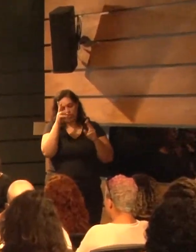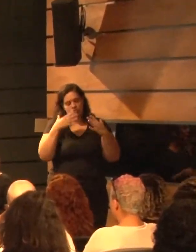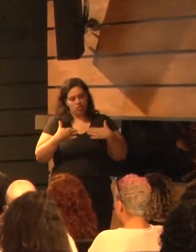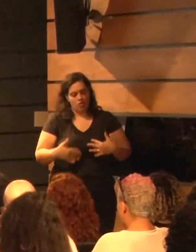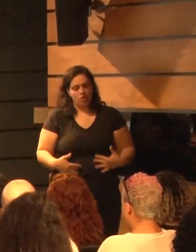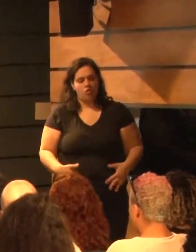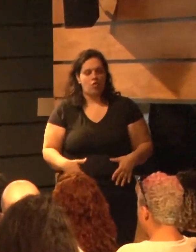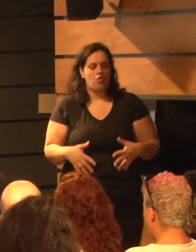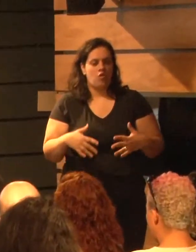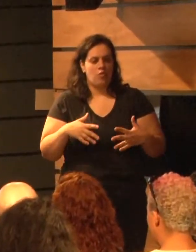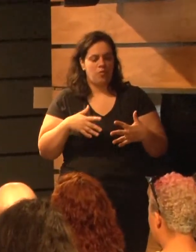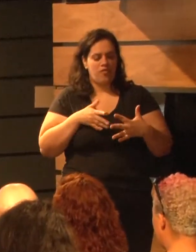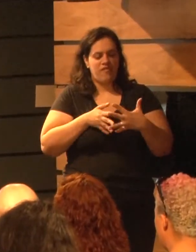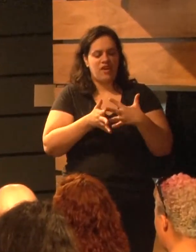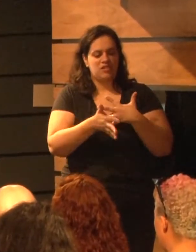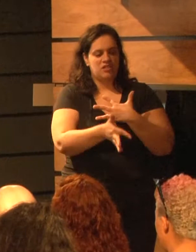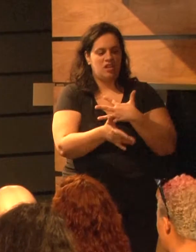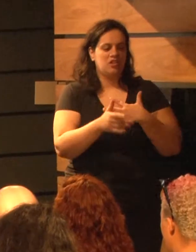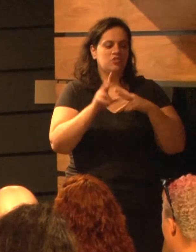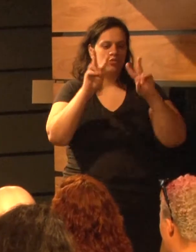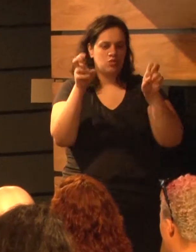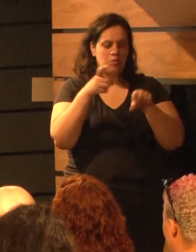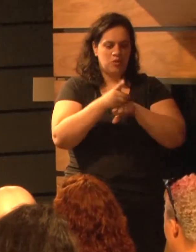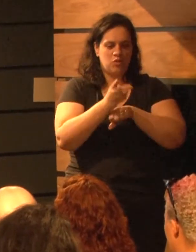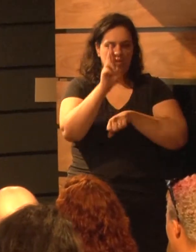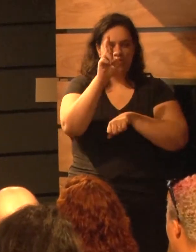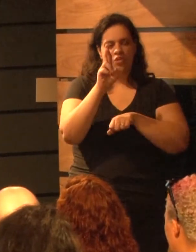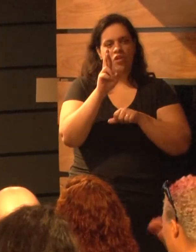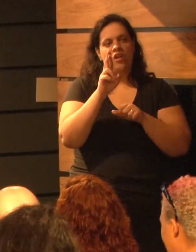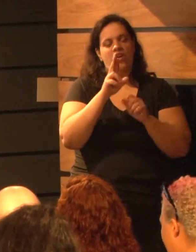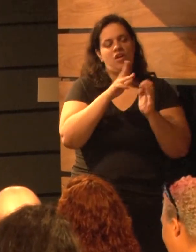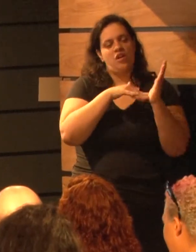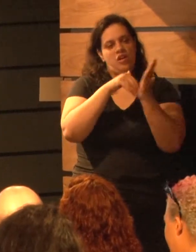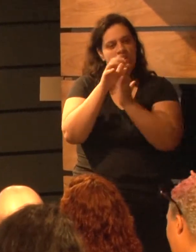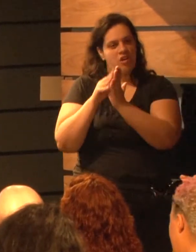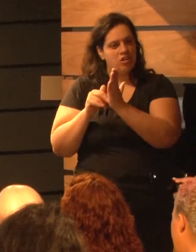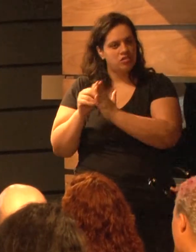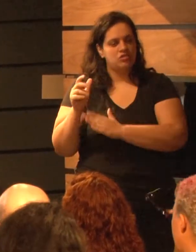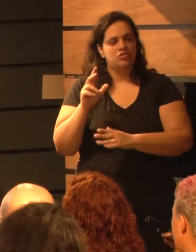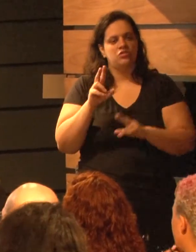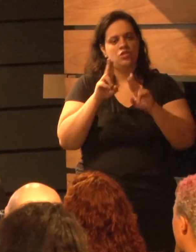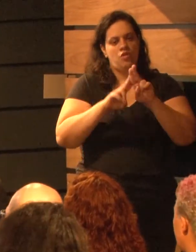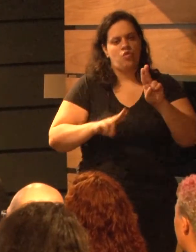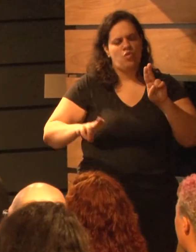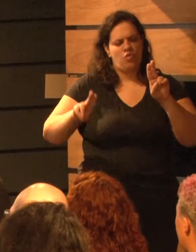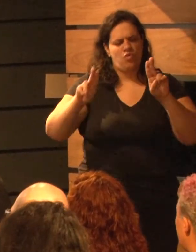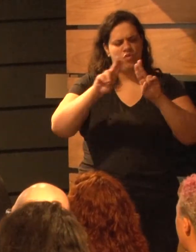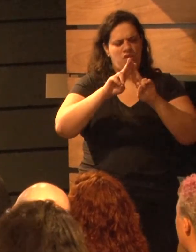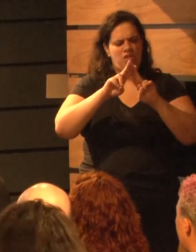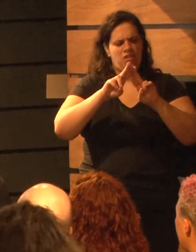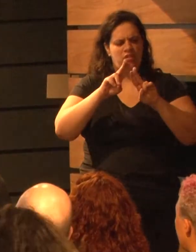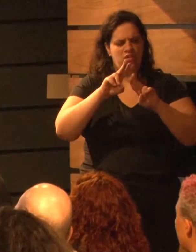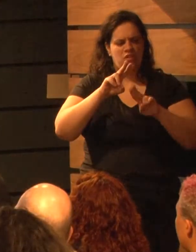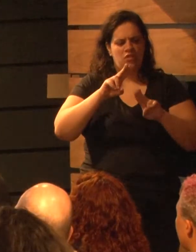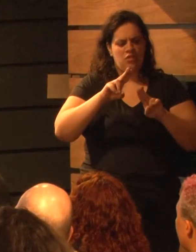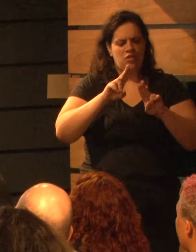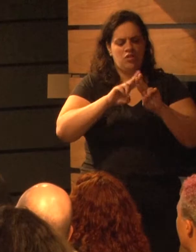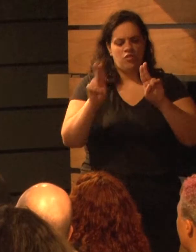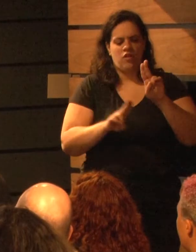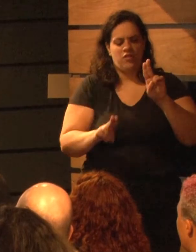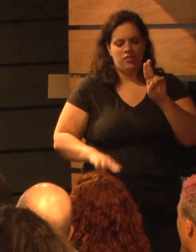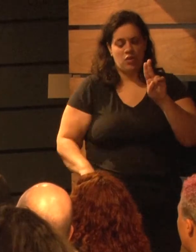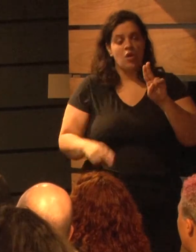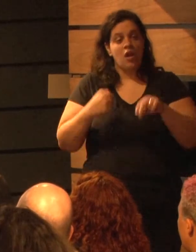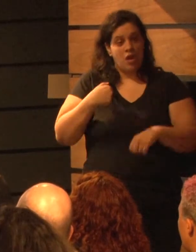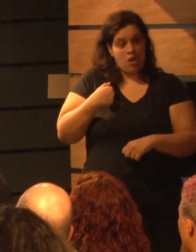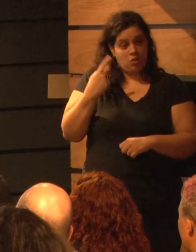é fruto do meu doutorado em artes visuais na UFRJ, no Rio de Janeiro. Eu sou de São Paulo,